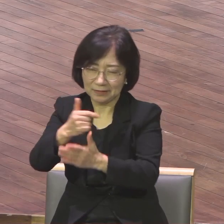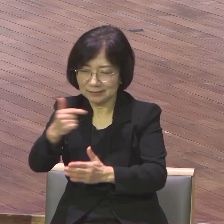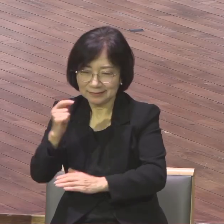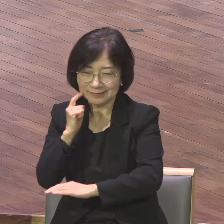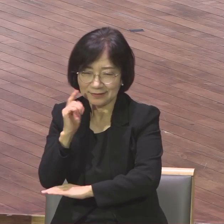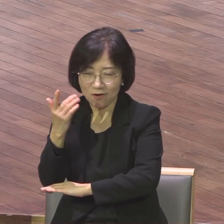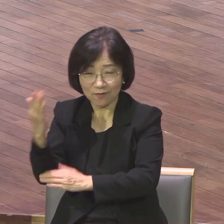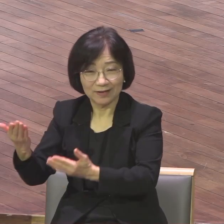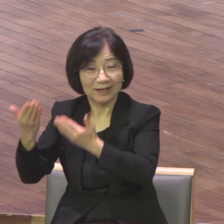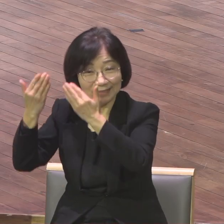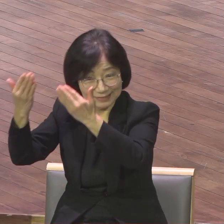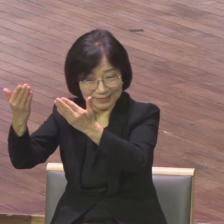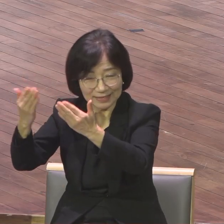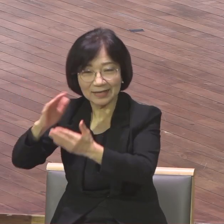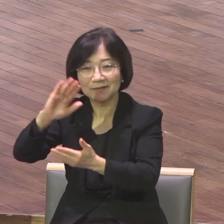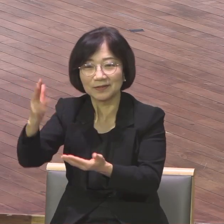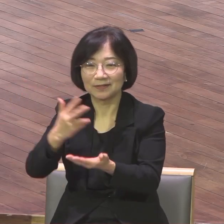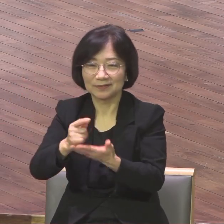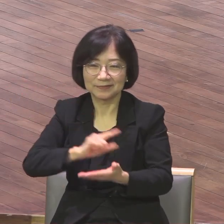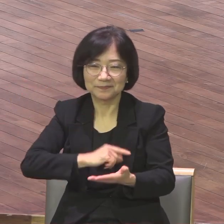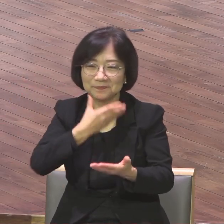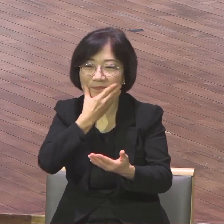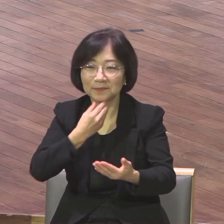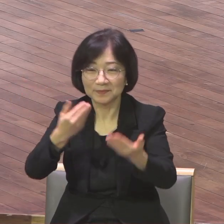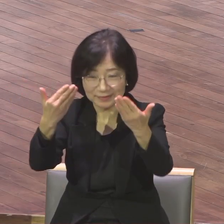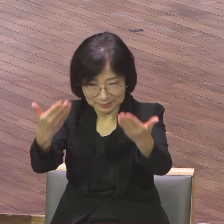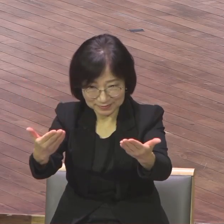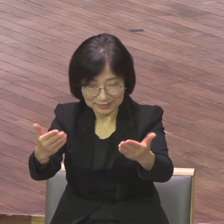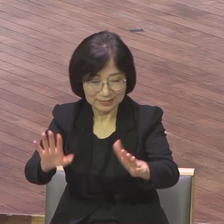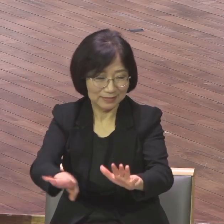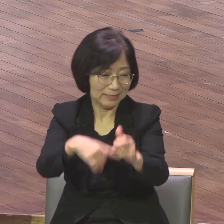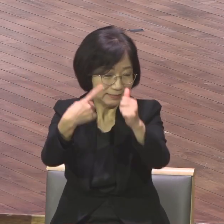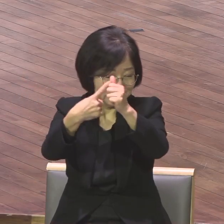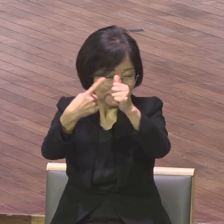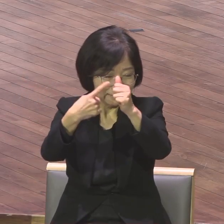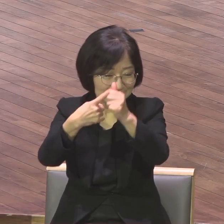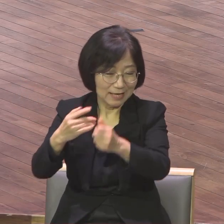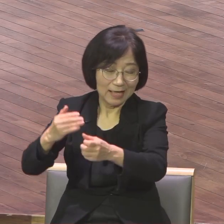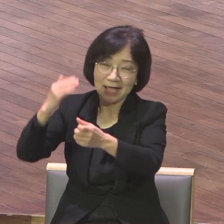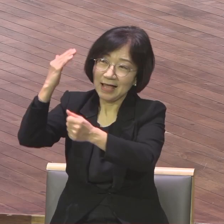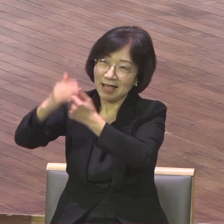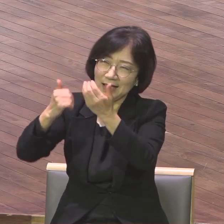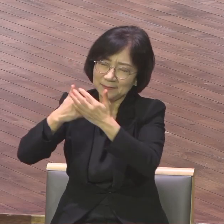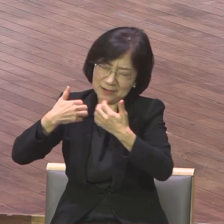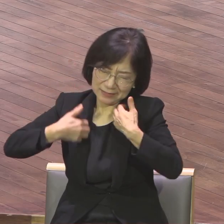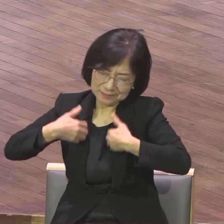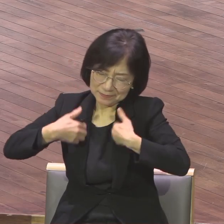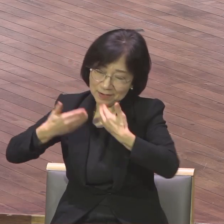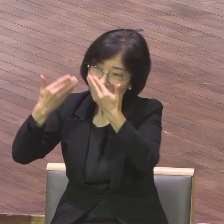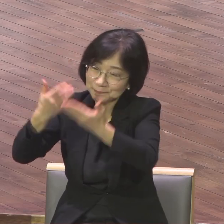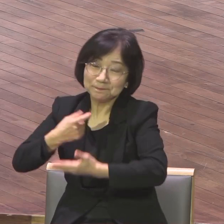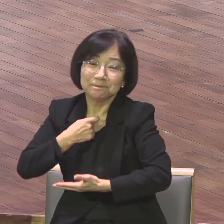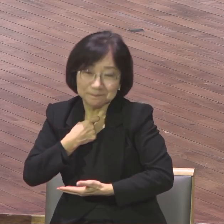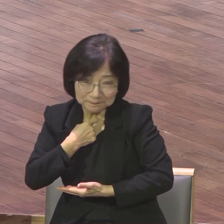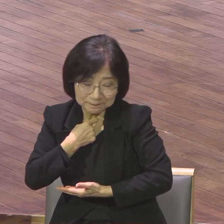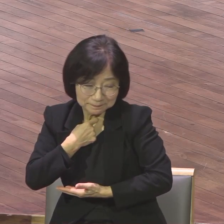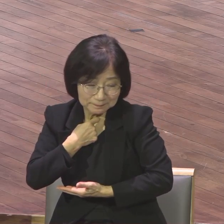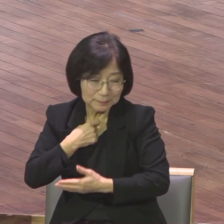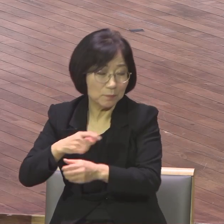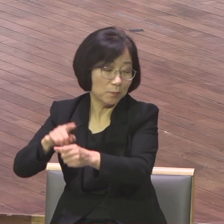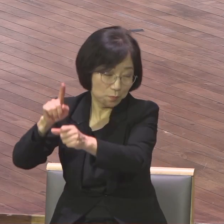그러한 한 해 되기를 점으로 축복합니다. 그럼 첫째로 하나님을 기쁘시게 하는 동기입니다. 자, 1절